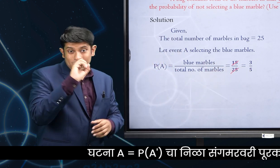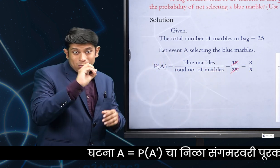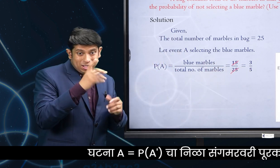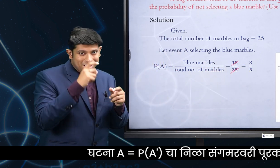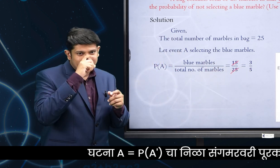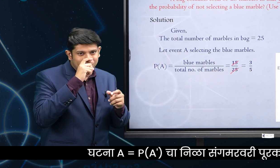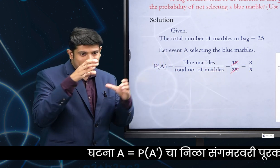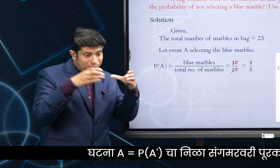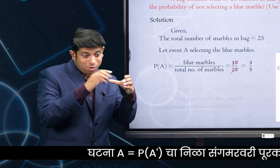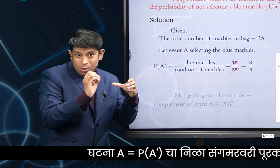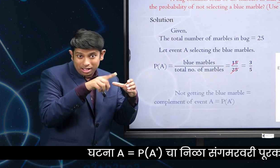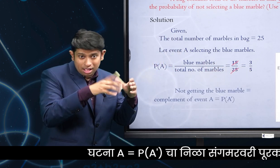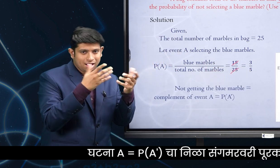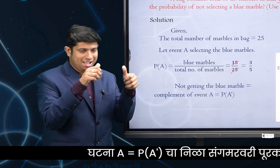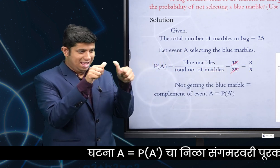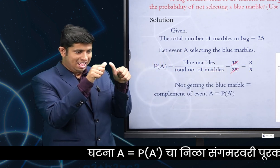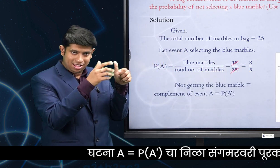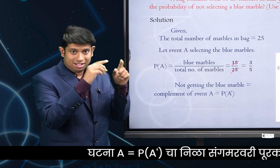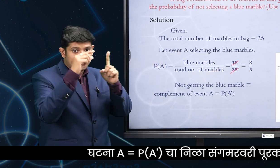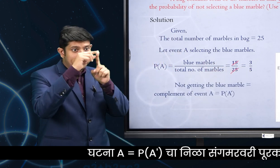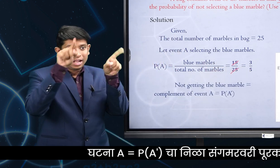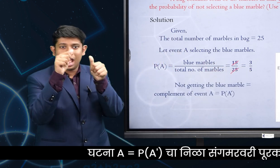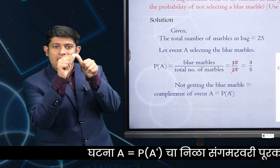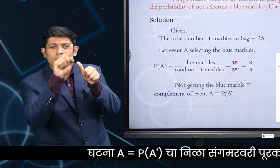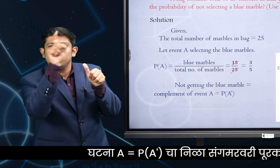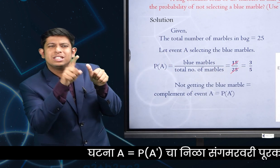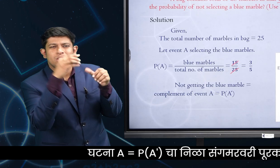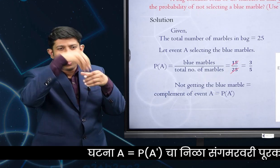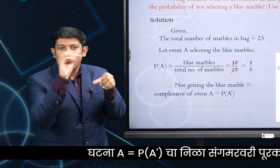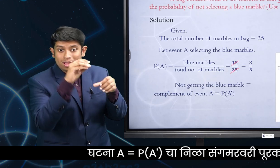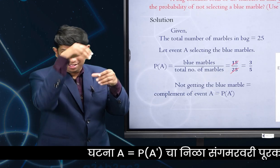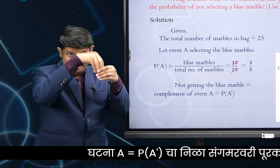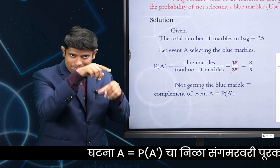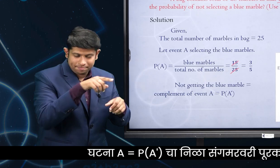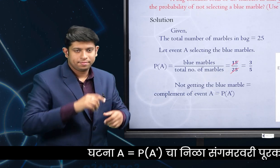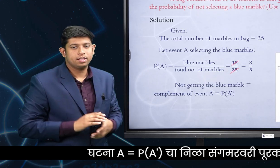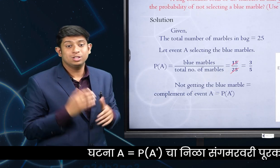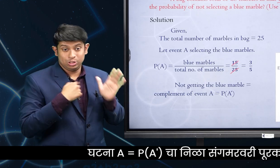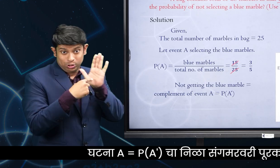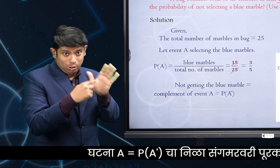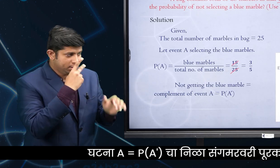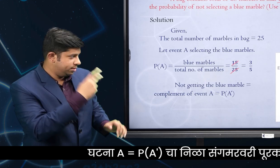घटना ए बरोबर पी कंसामध्ये ए चा निळ्या संगमरवरी पूरक मिळत नाही.